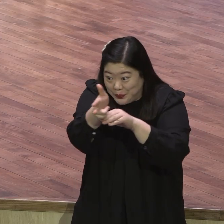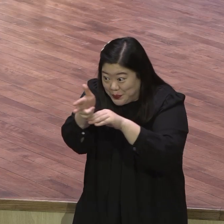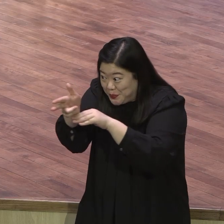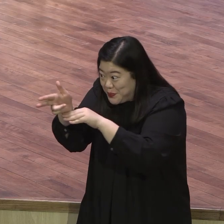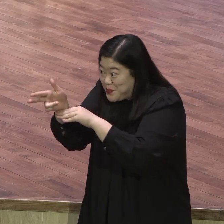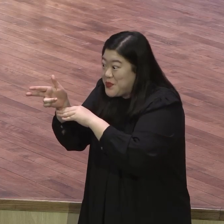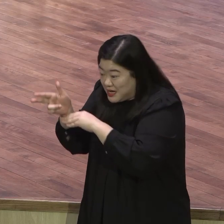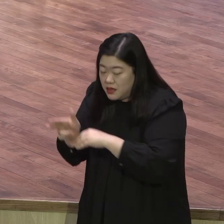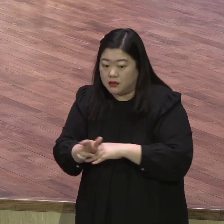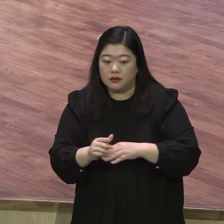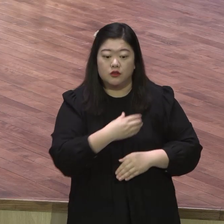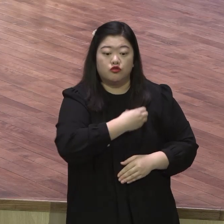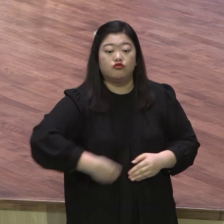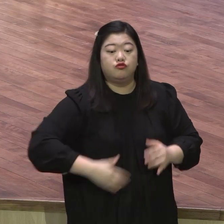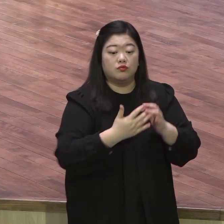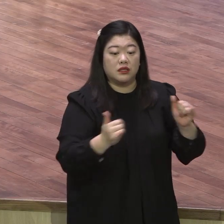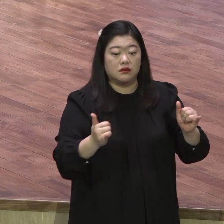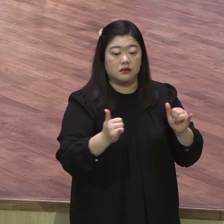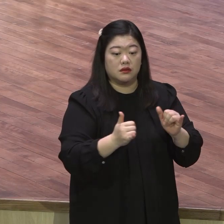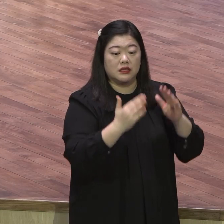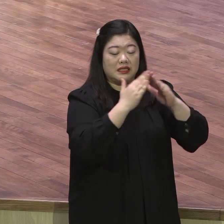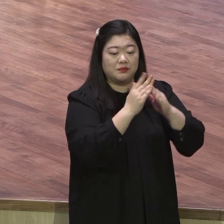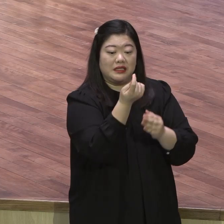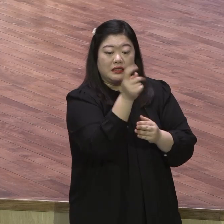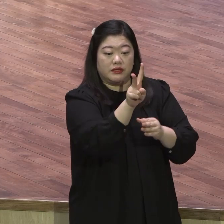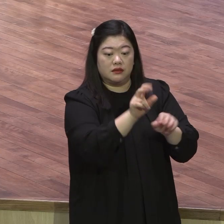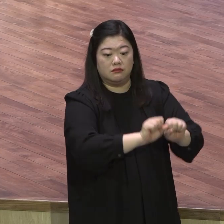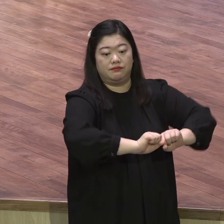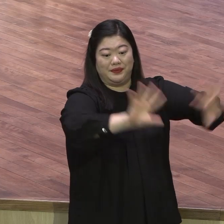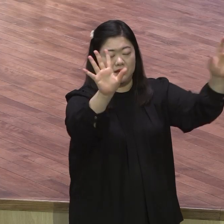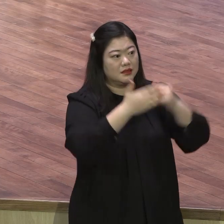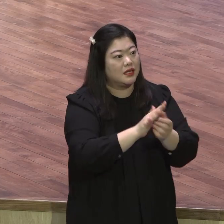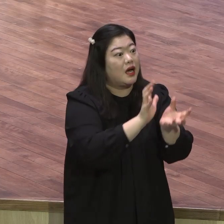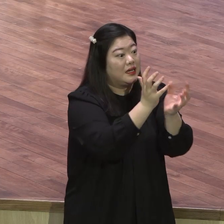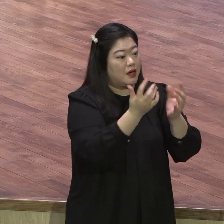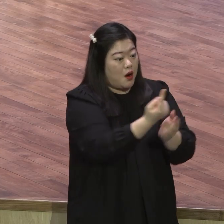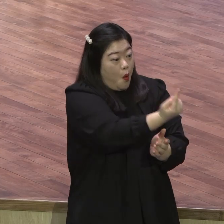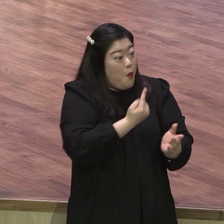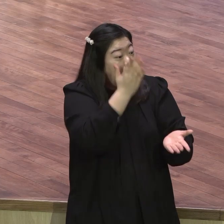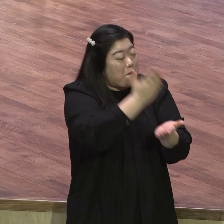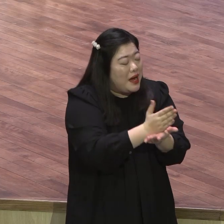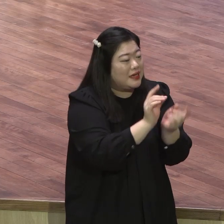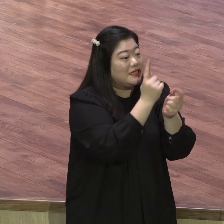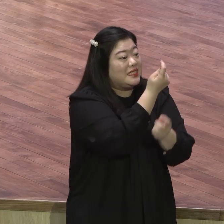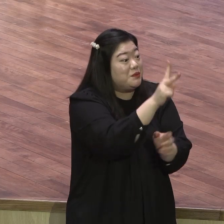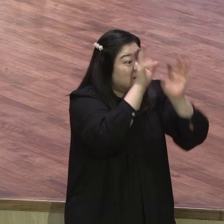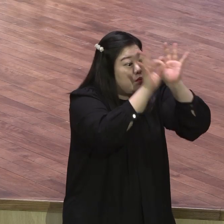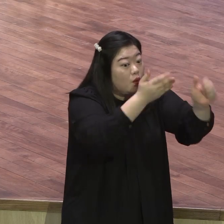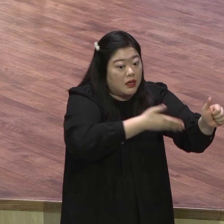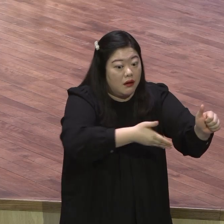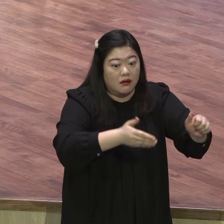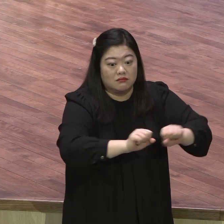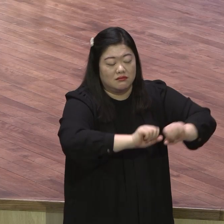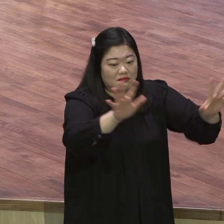그만큼 사람들이 봄의 생명력, 겨울에 그렇게 그야말로